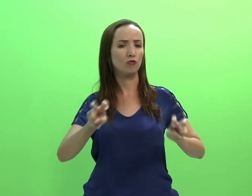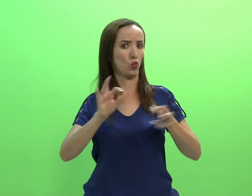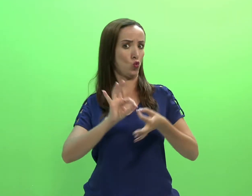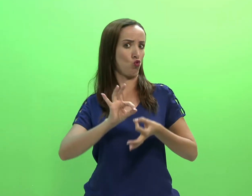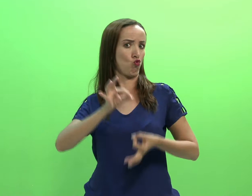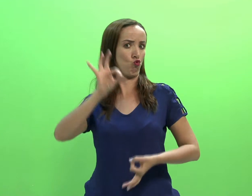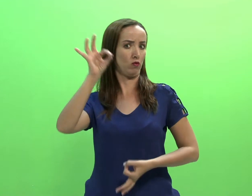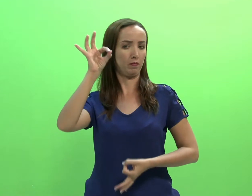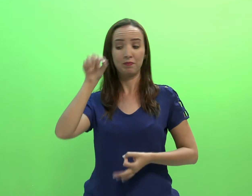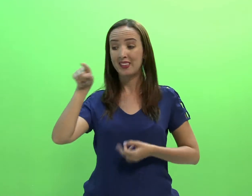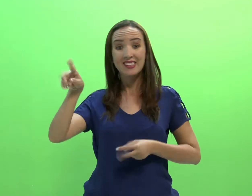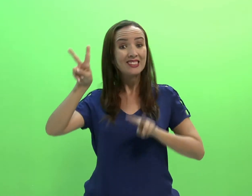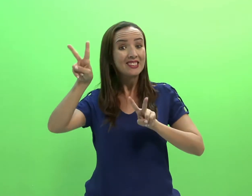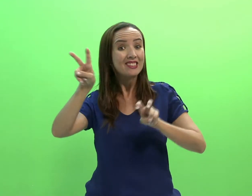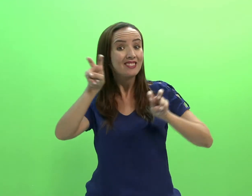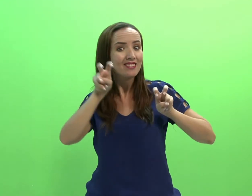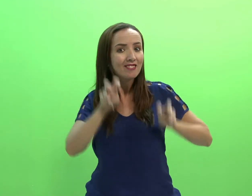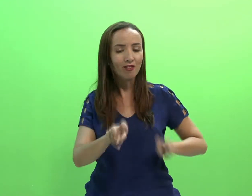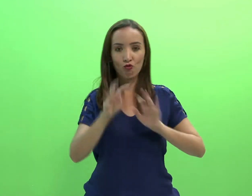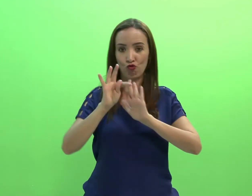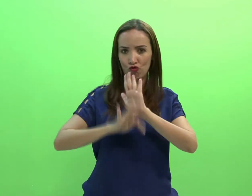A citação longa,